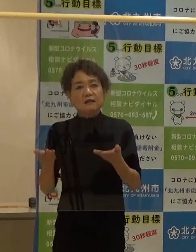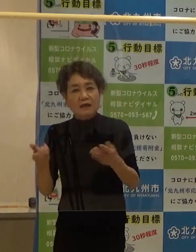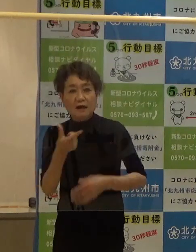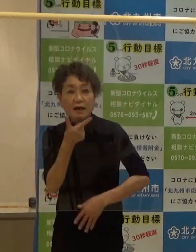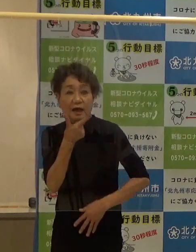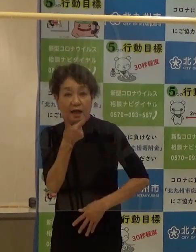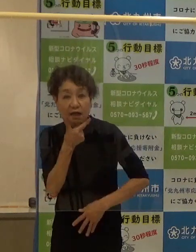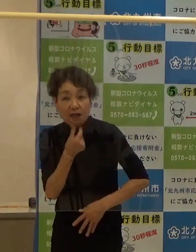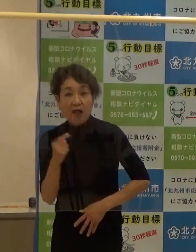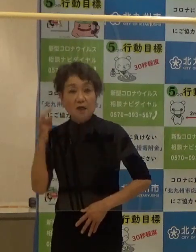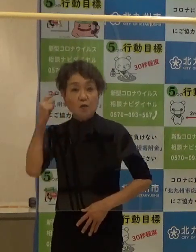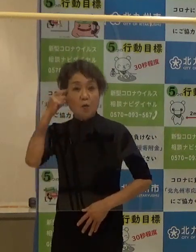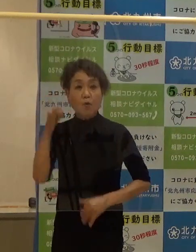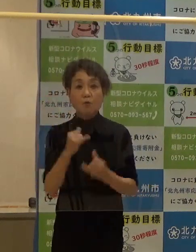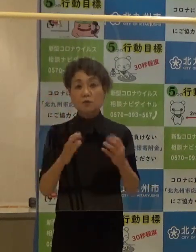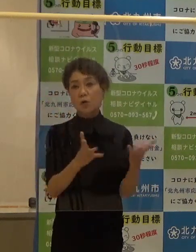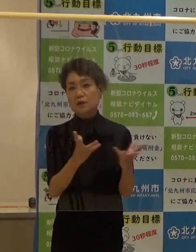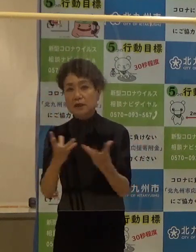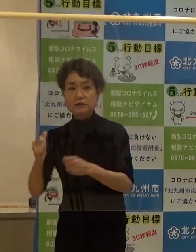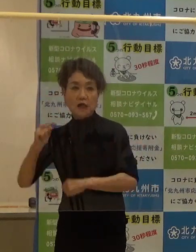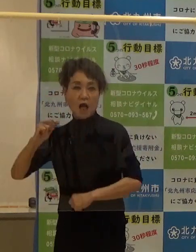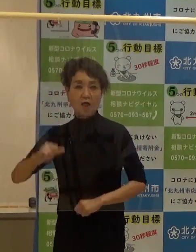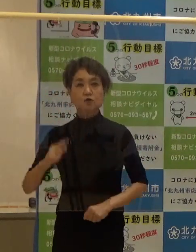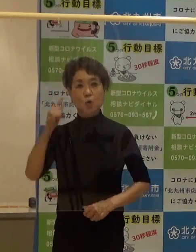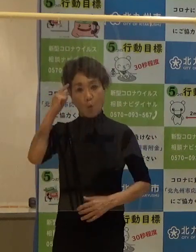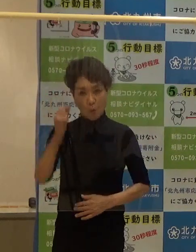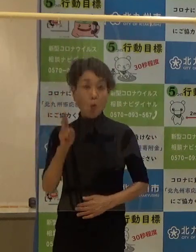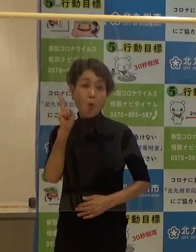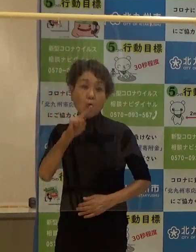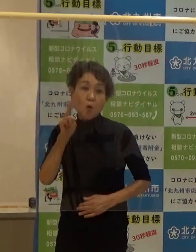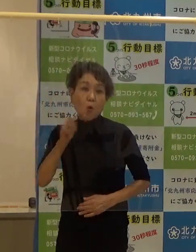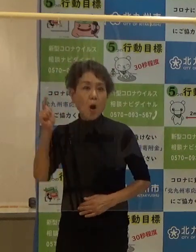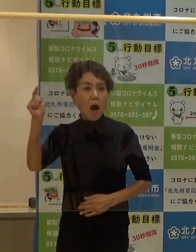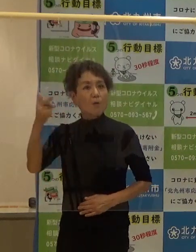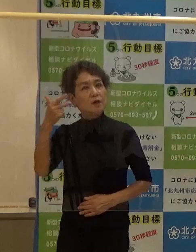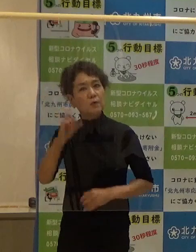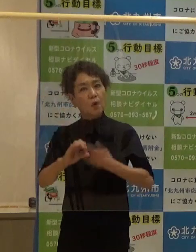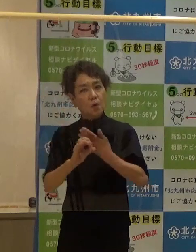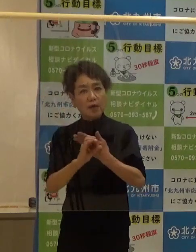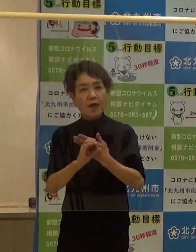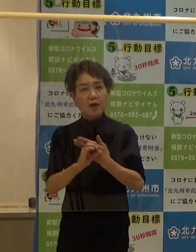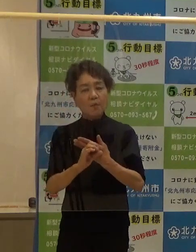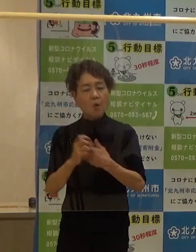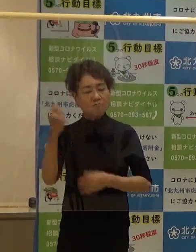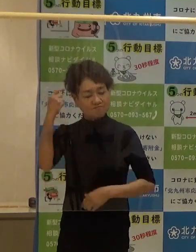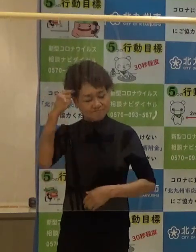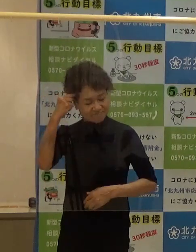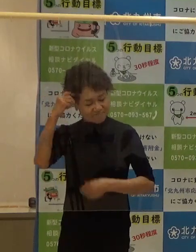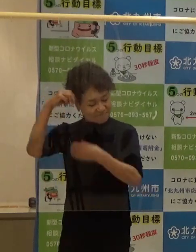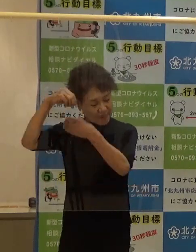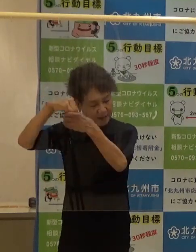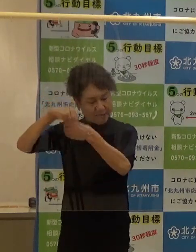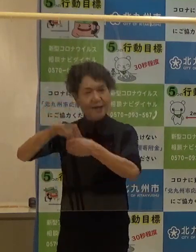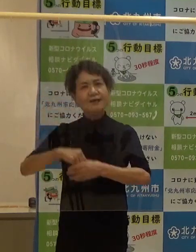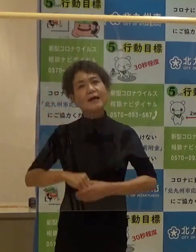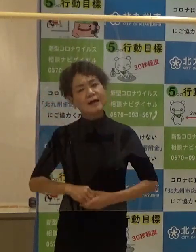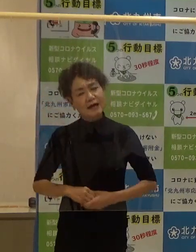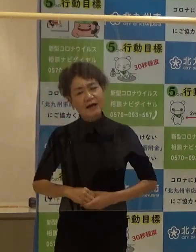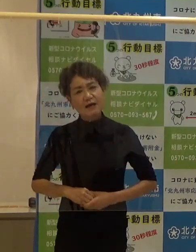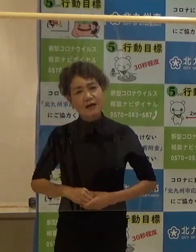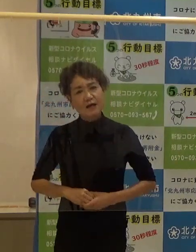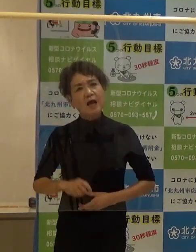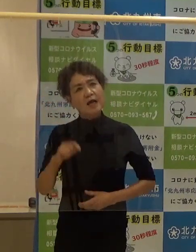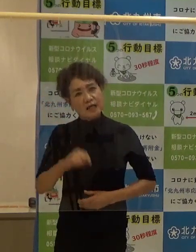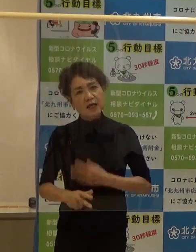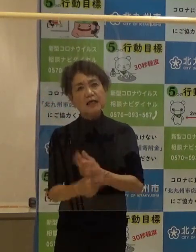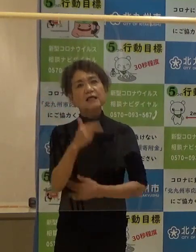方々が少なくありません。そういう方々は旅館の例なども頭に入れながらですね、果たしてここで安全にイベ